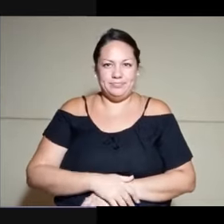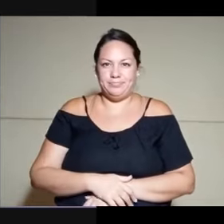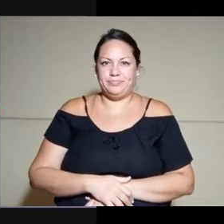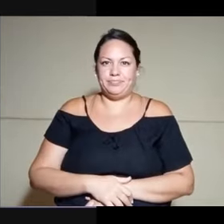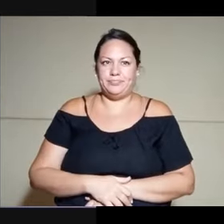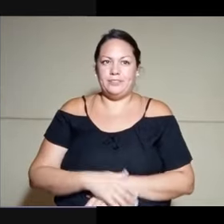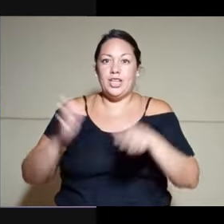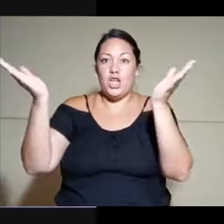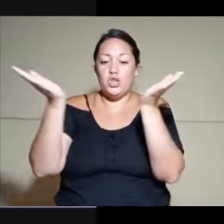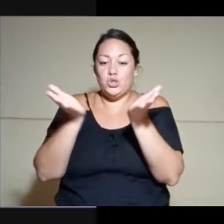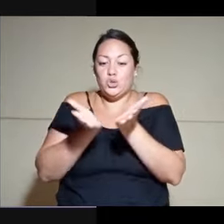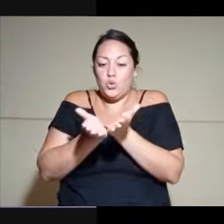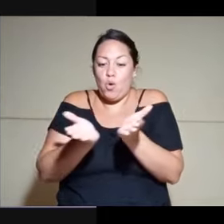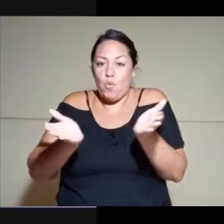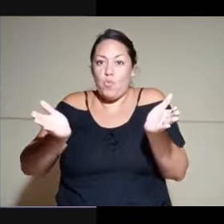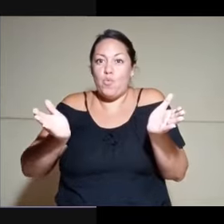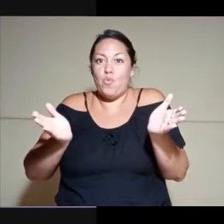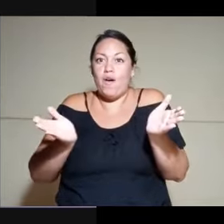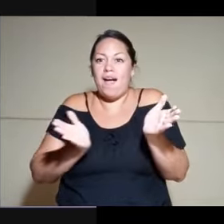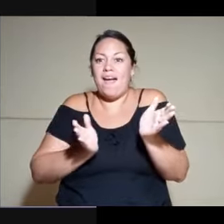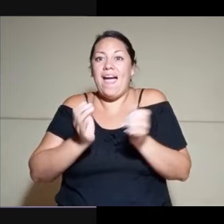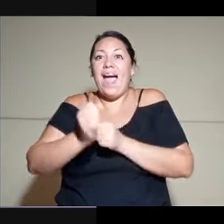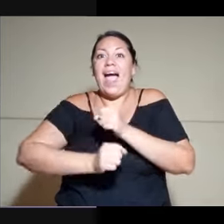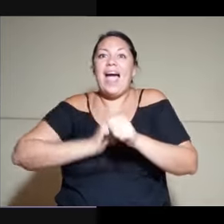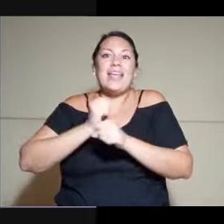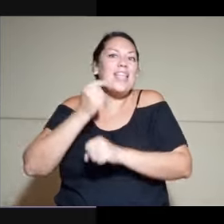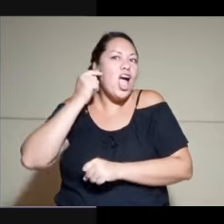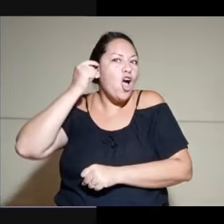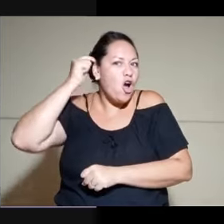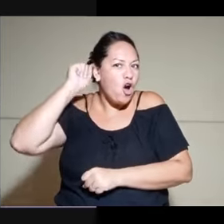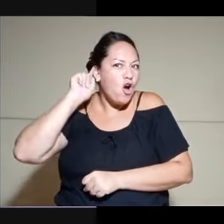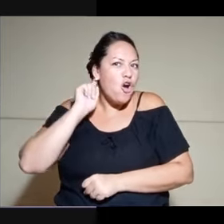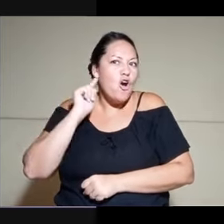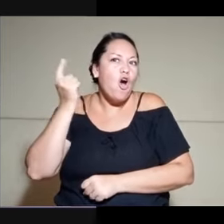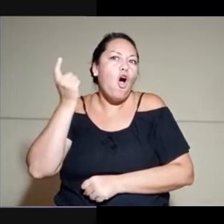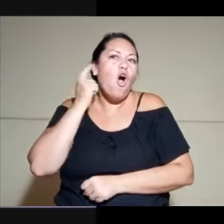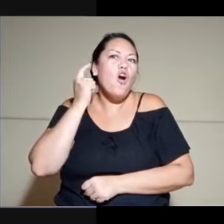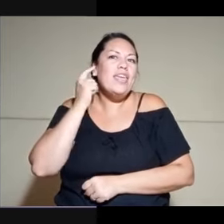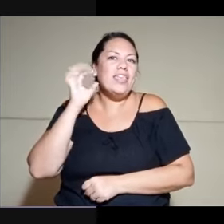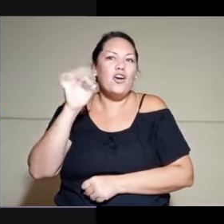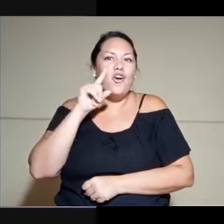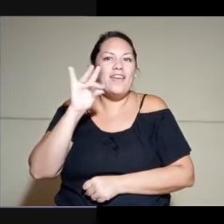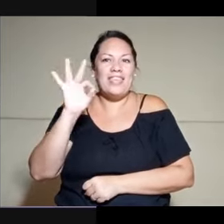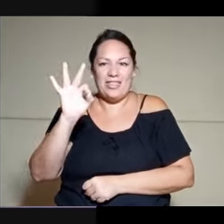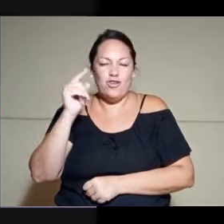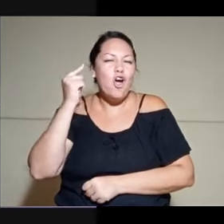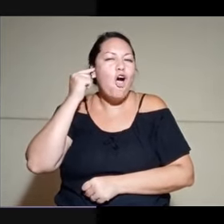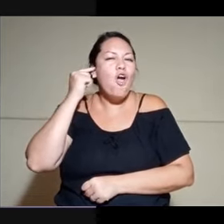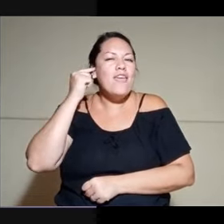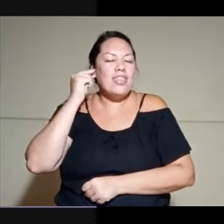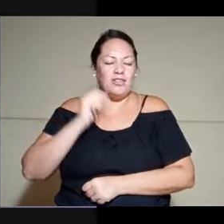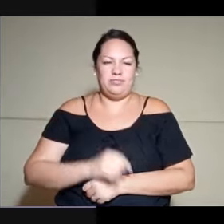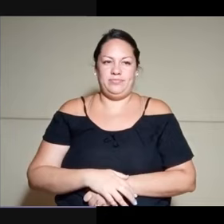en el oído. Entonces, ¿dónde nace este nervio? Nace en este surco bulboprotuberancial y se dirige